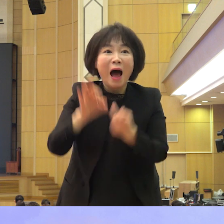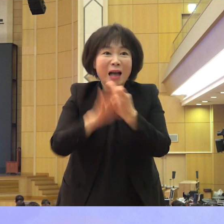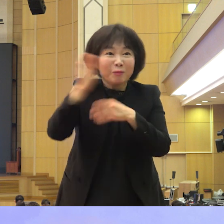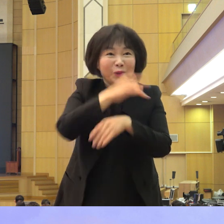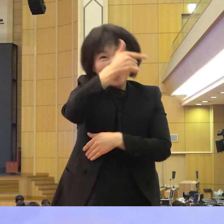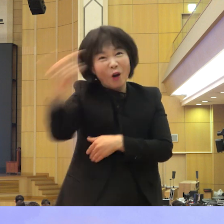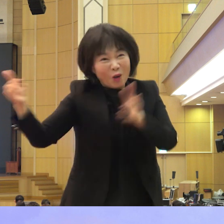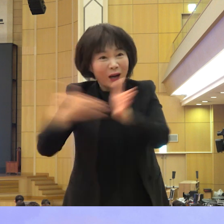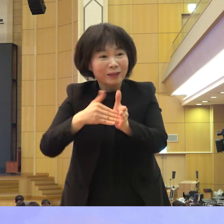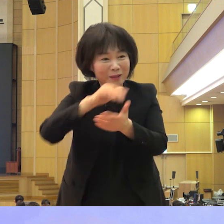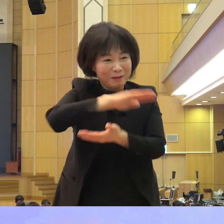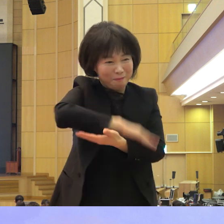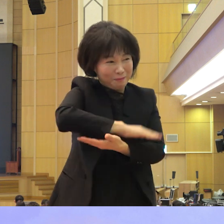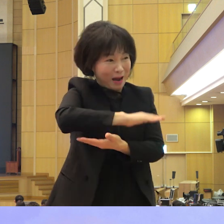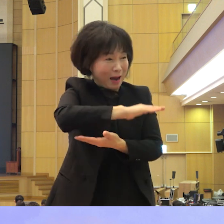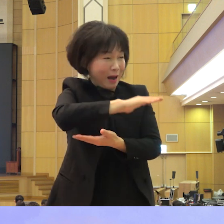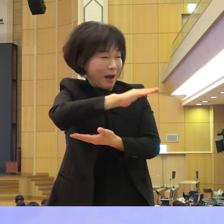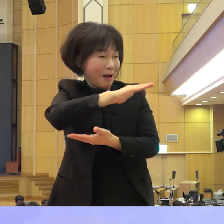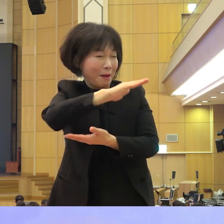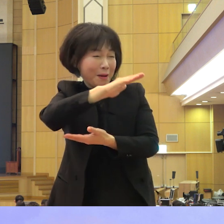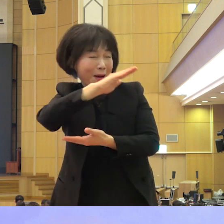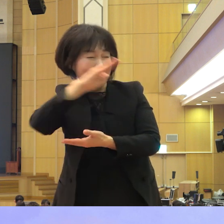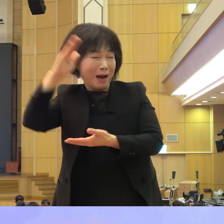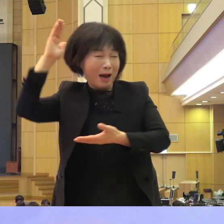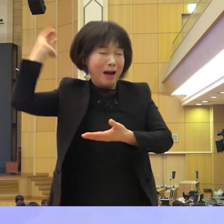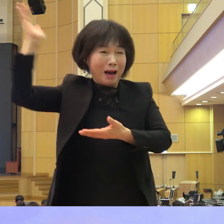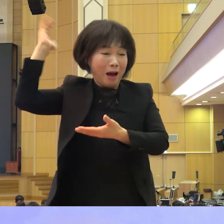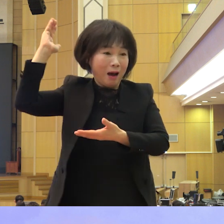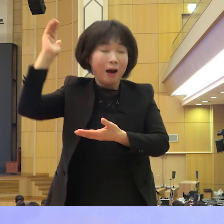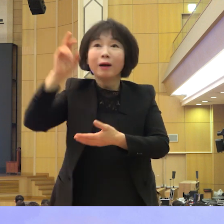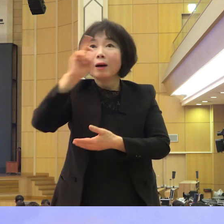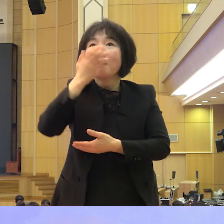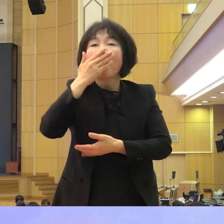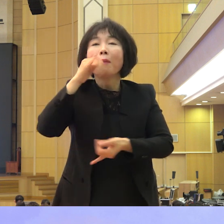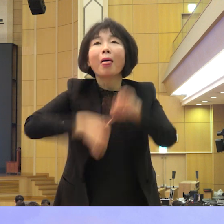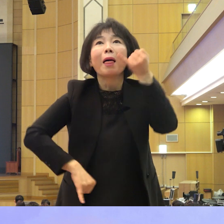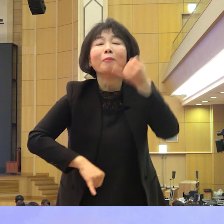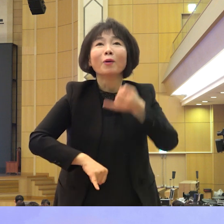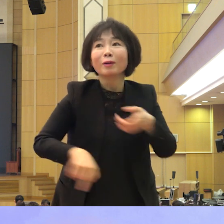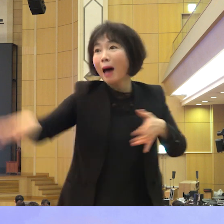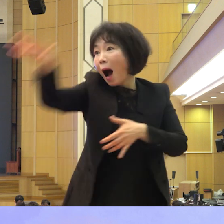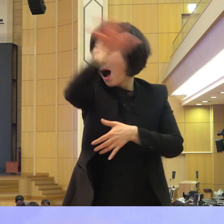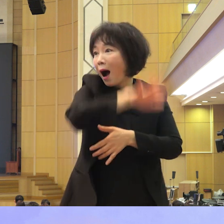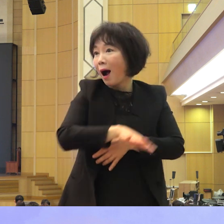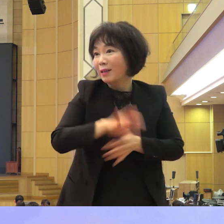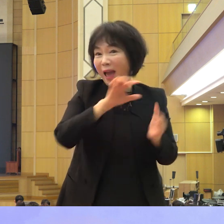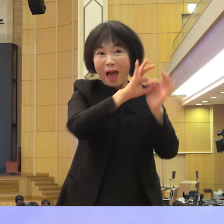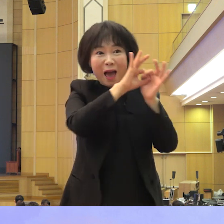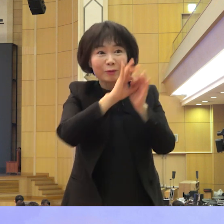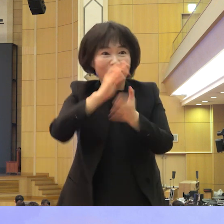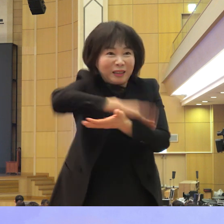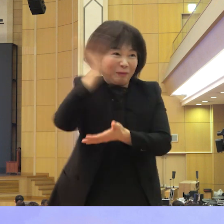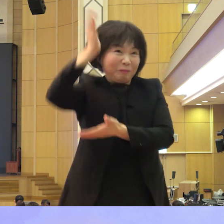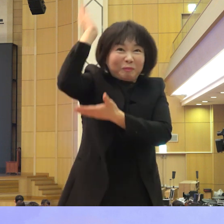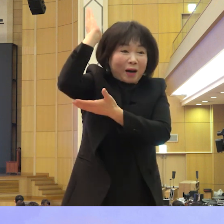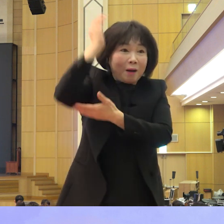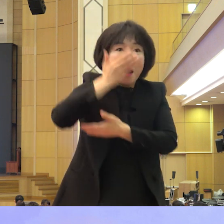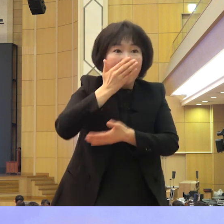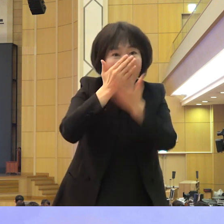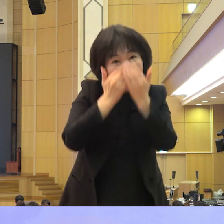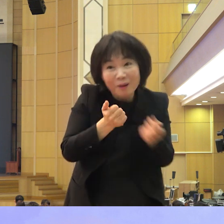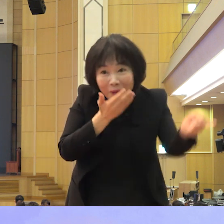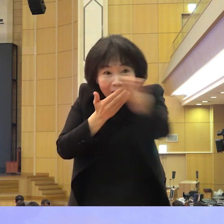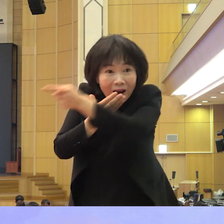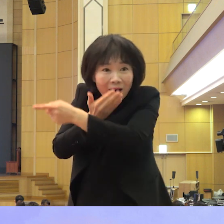아침부터 저녁까지 말씀을 전하는 거예요. 지금 전심도 안 먹고 계속해서. 예?